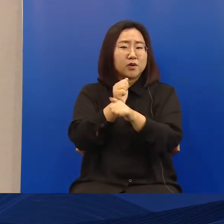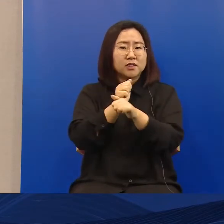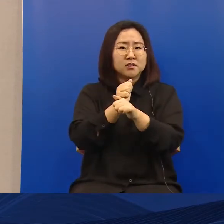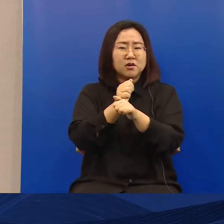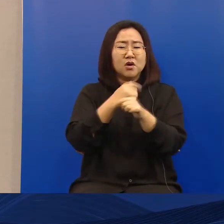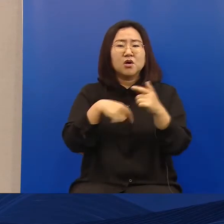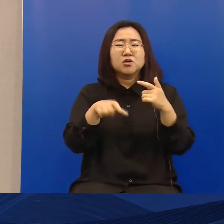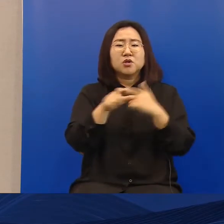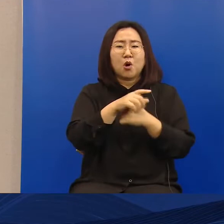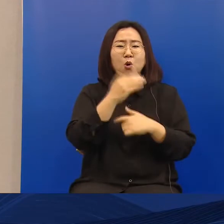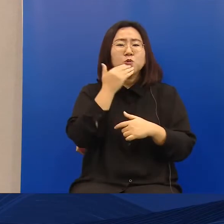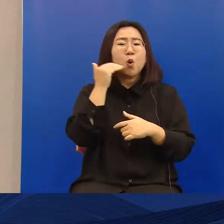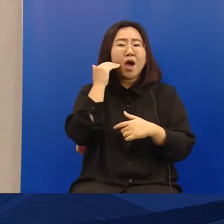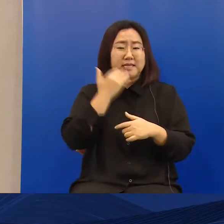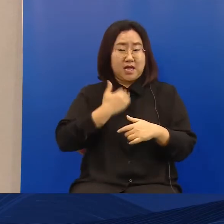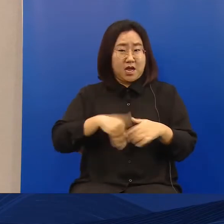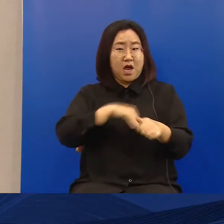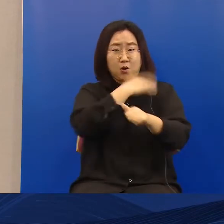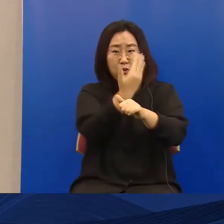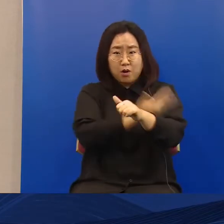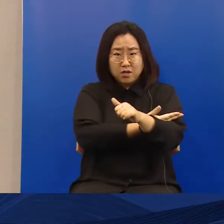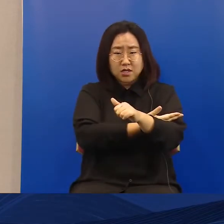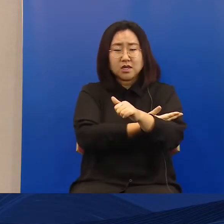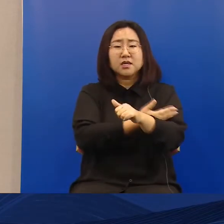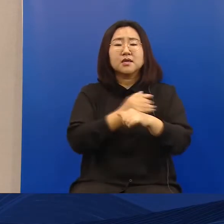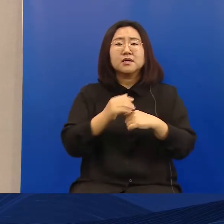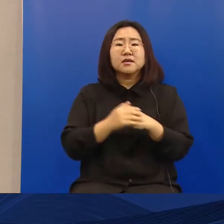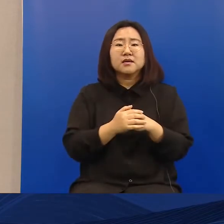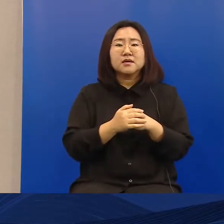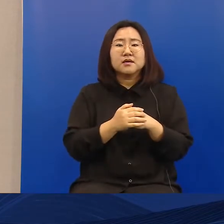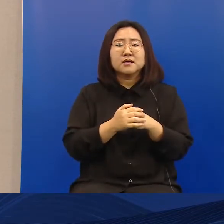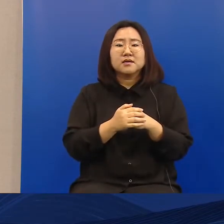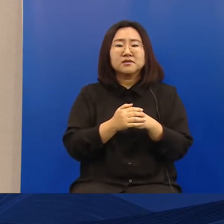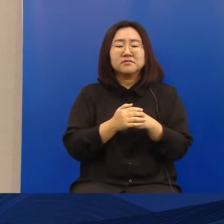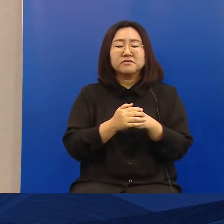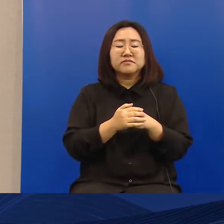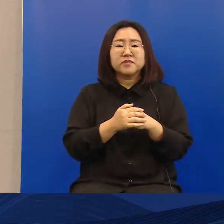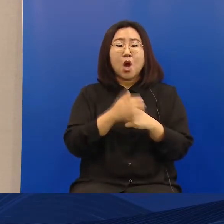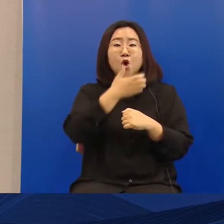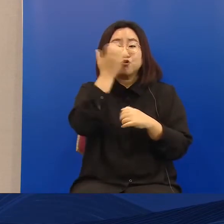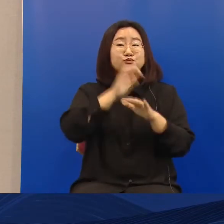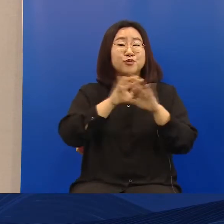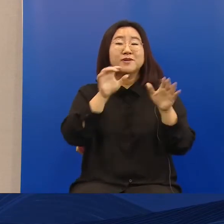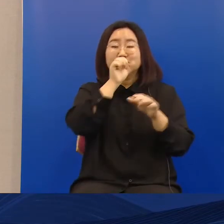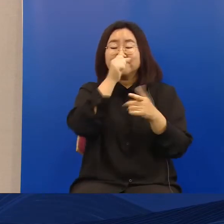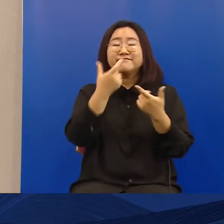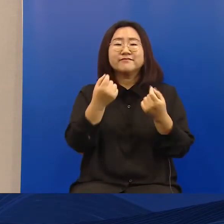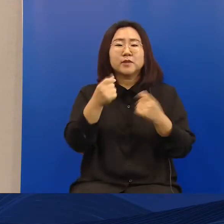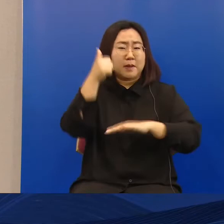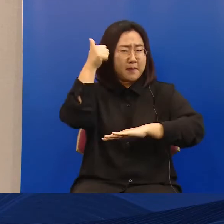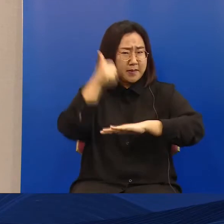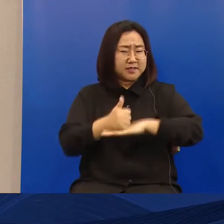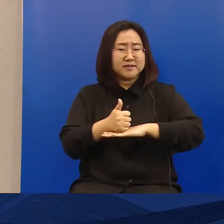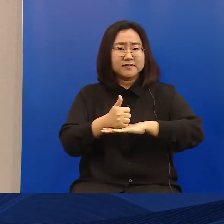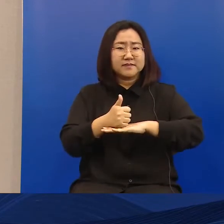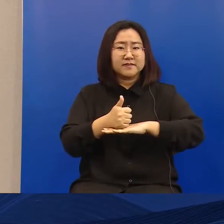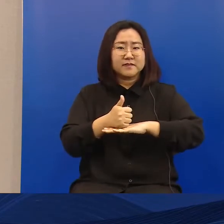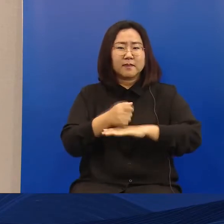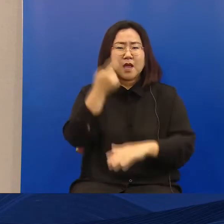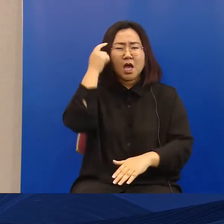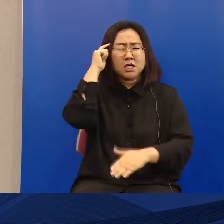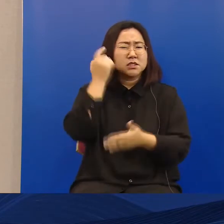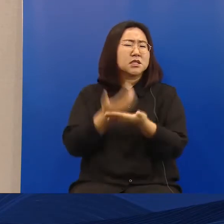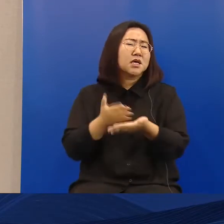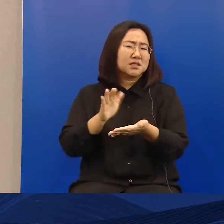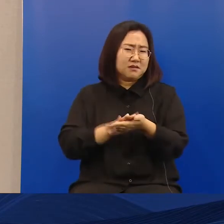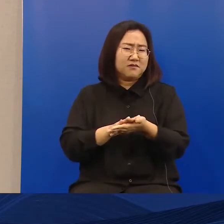앞으로 농인의 알 권리, 그다음에 농인의 표현 자유들이 펼쳐졌으면 좋겠다는 생각이 들고 마지막으로 인식